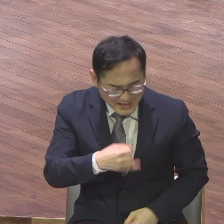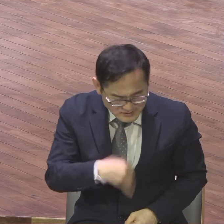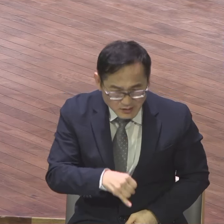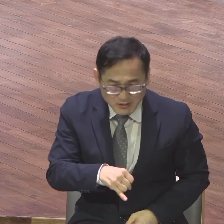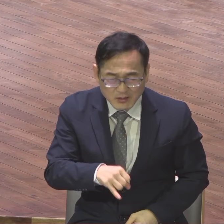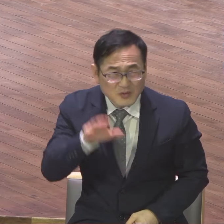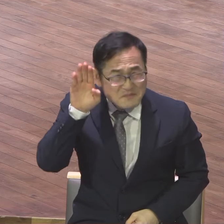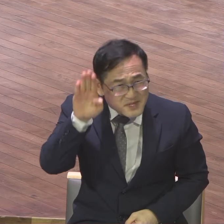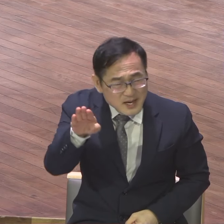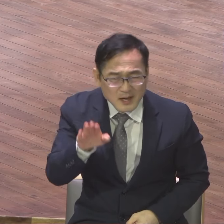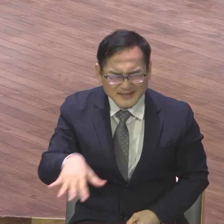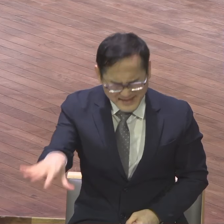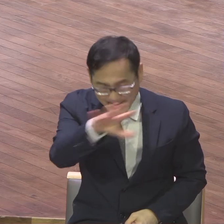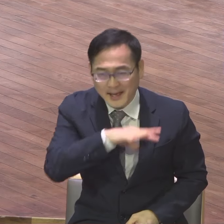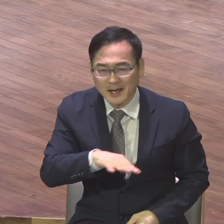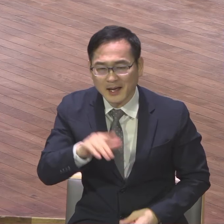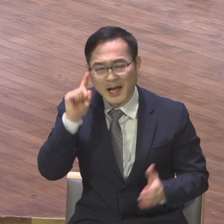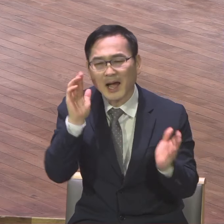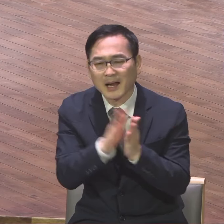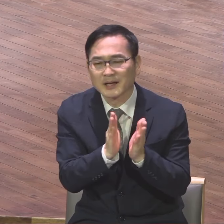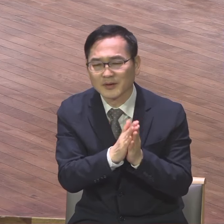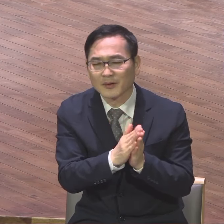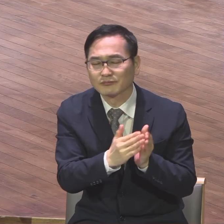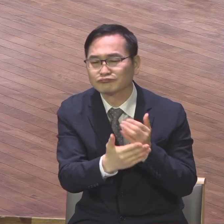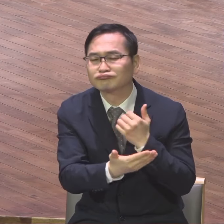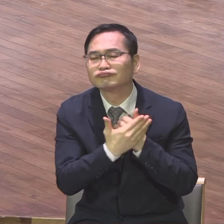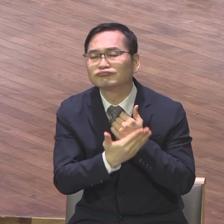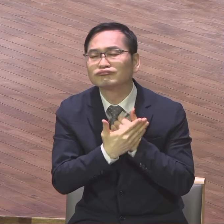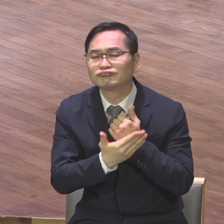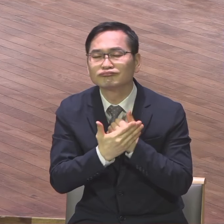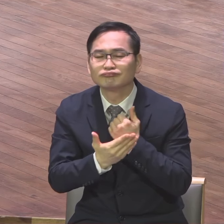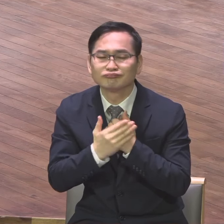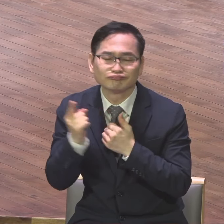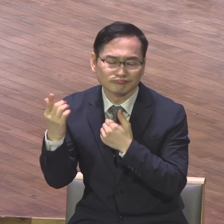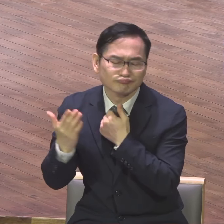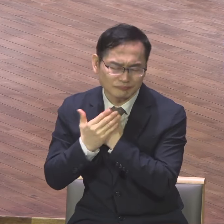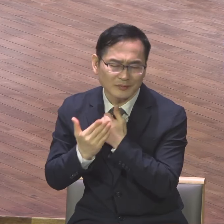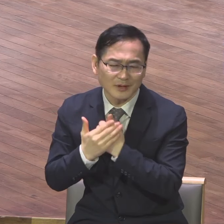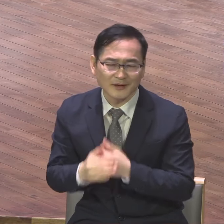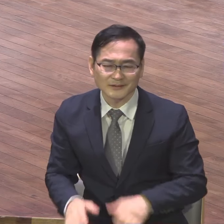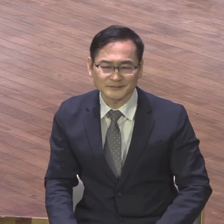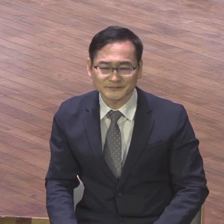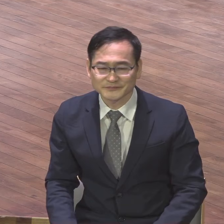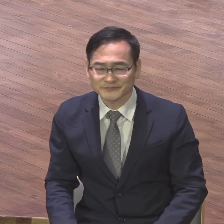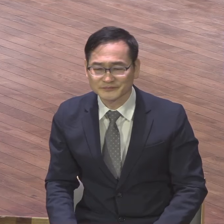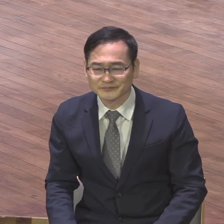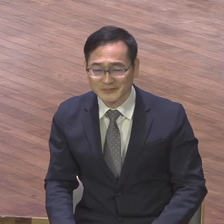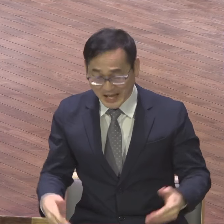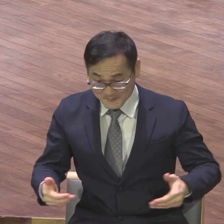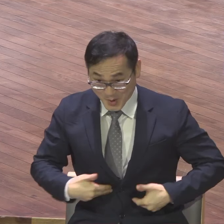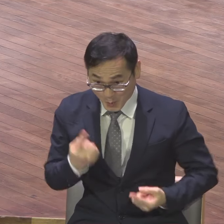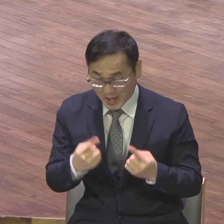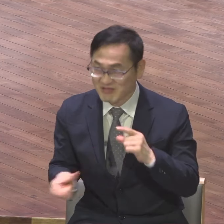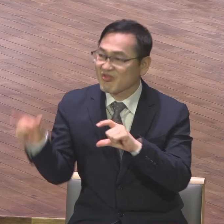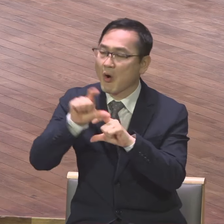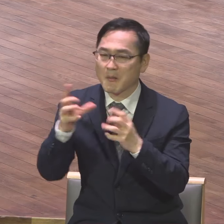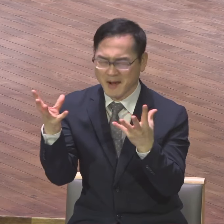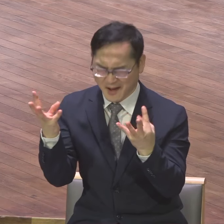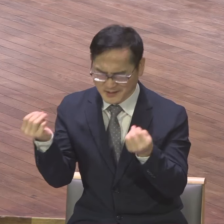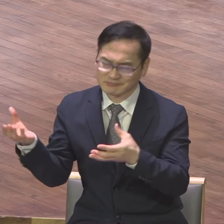문제, 미래 문제 싹 다 더하여 주시는 은혜를 체험하게 된다.